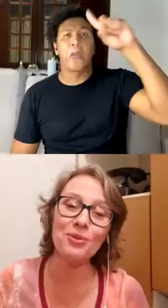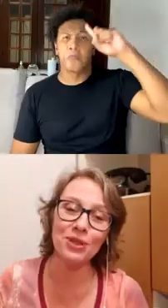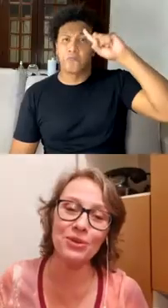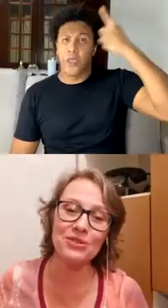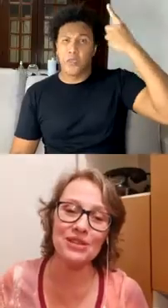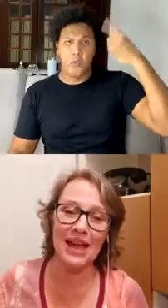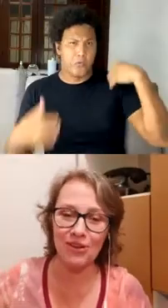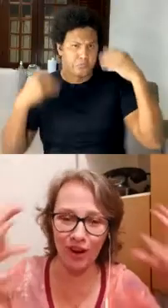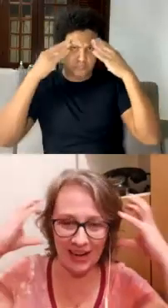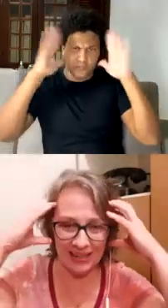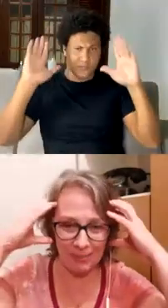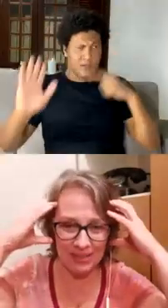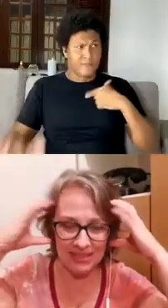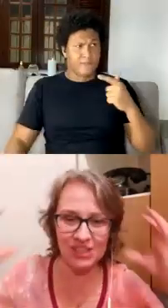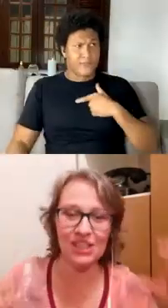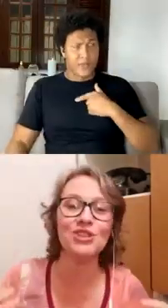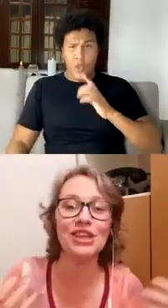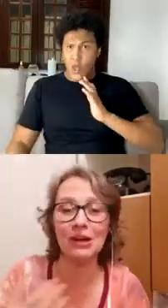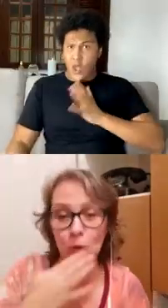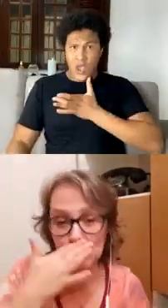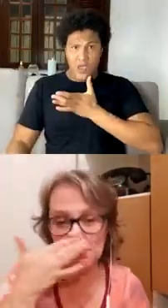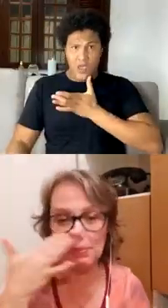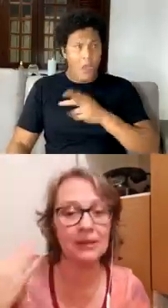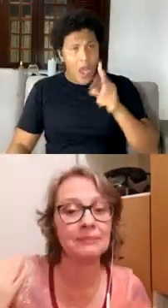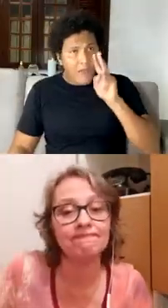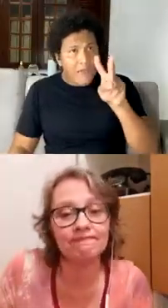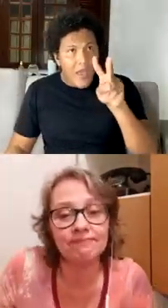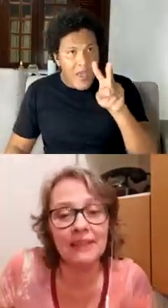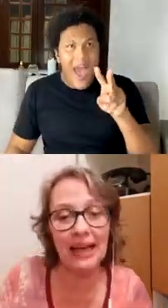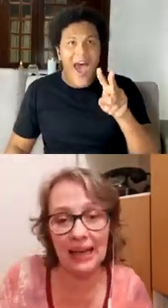usam muito isso. E aí coloca na cabeça da gente que cuspe